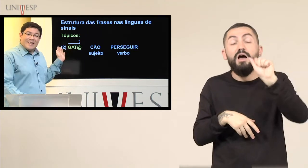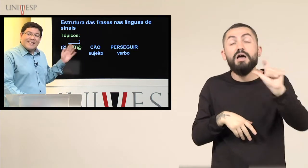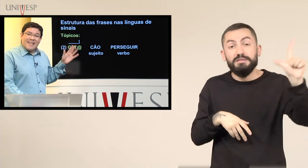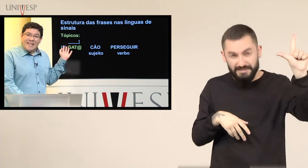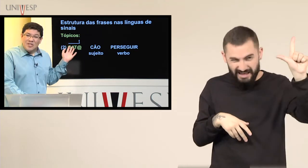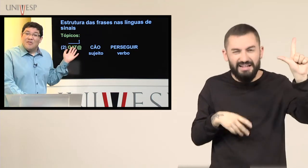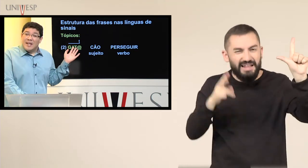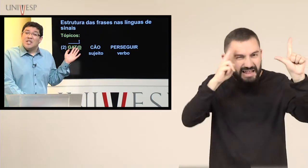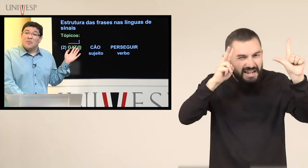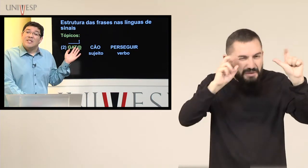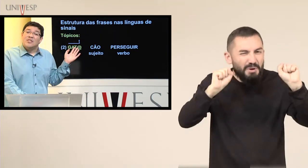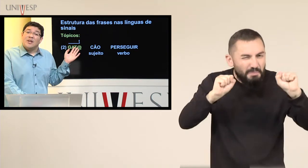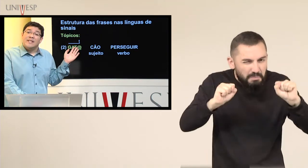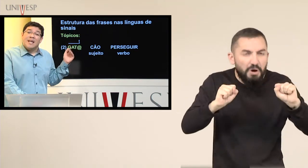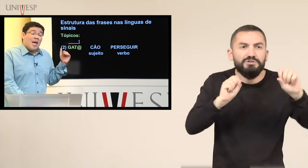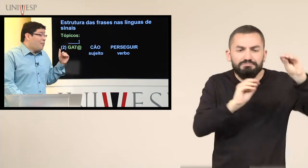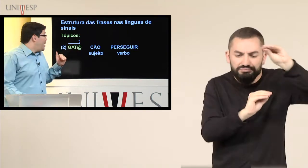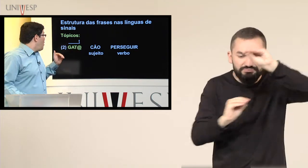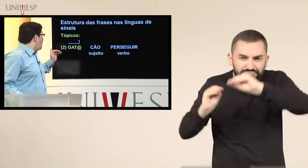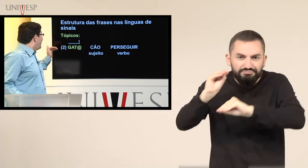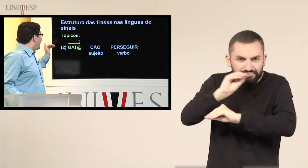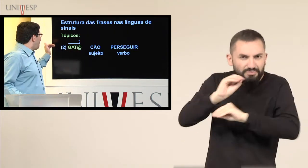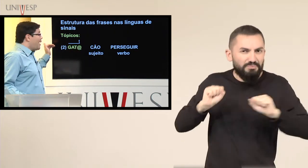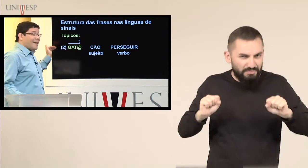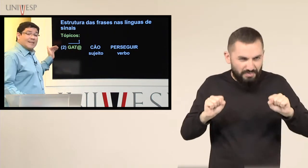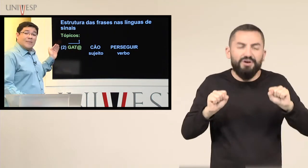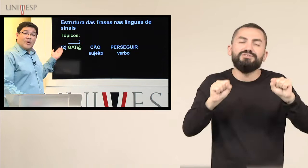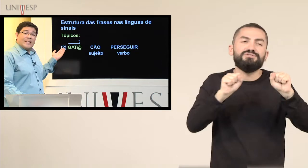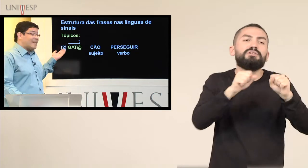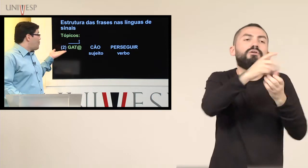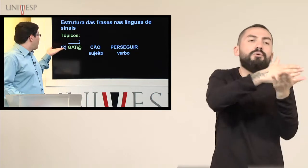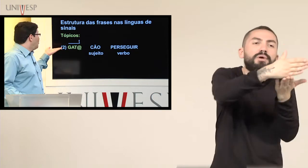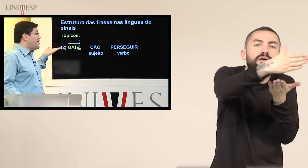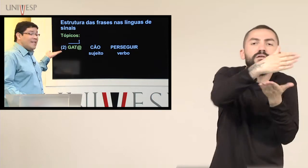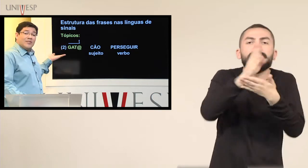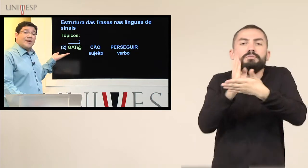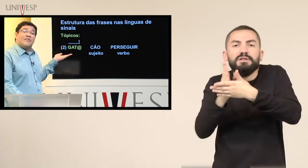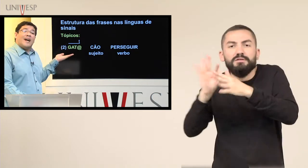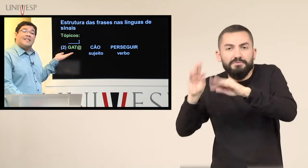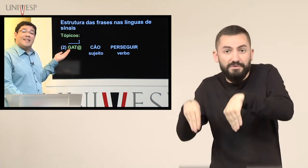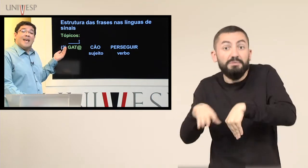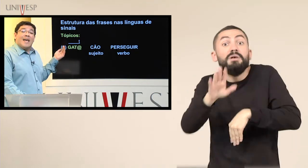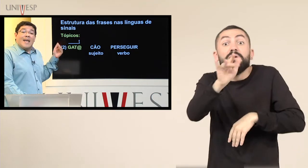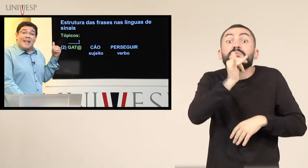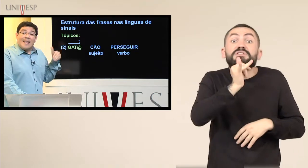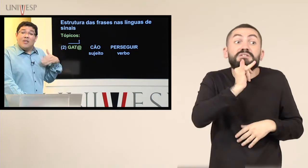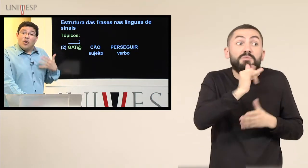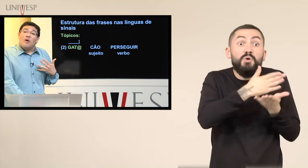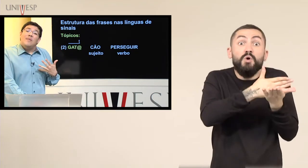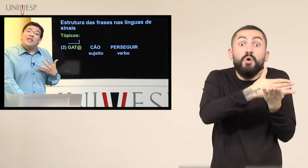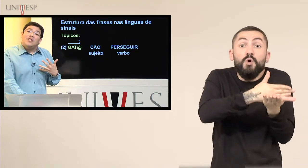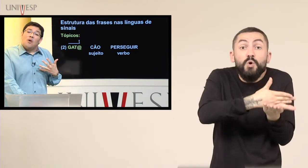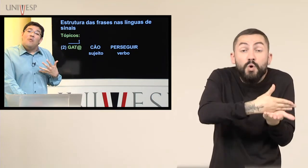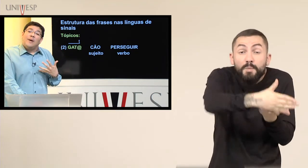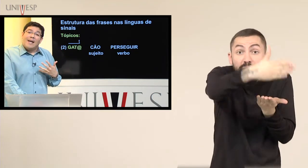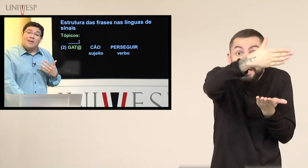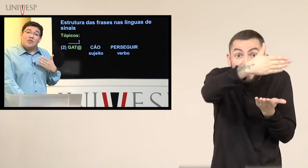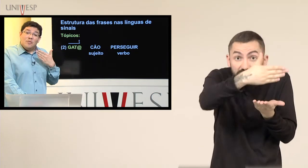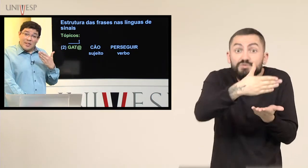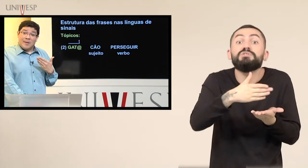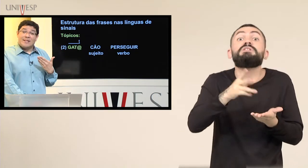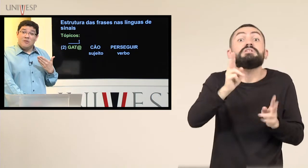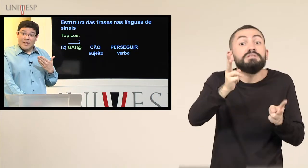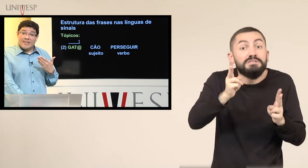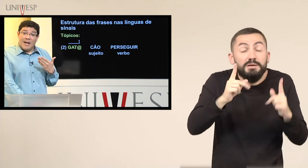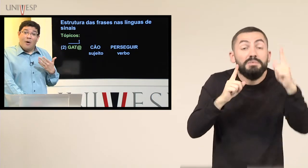podia aparecer em diferentes posições. Porém, quando ele aparece, por exemplo, no início da frase, ele é normalmente acompanhado